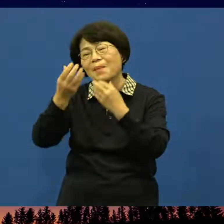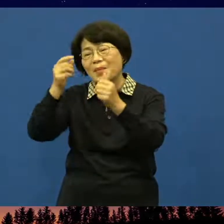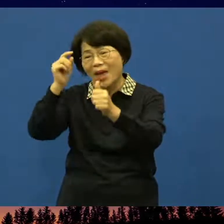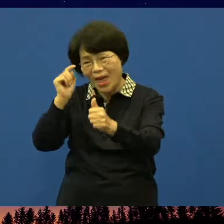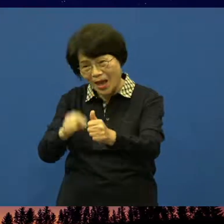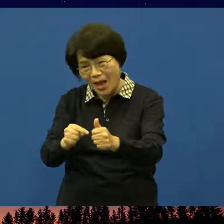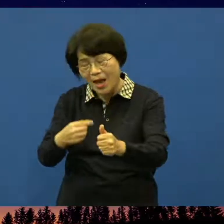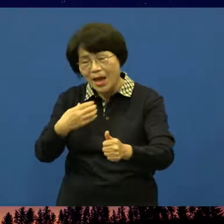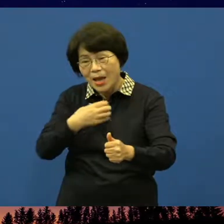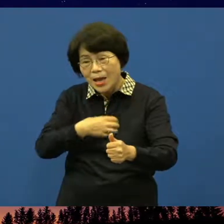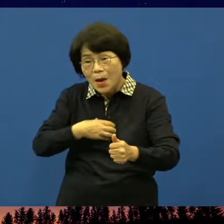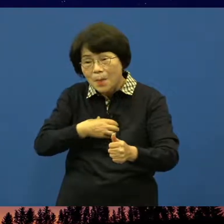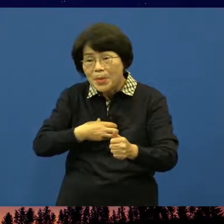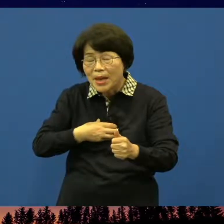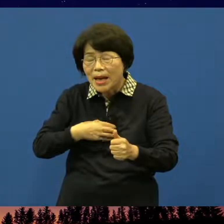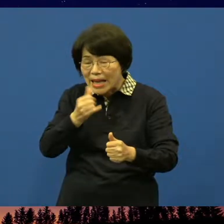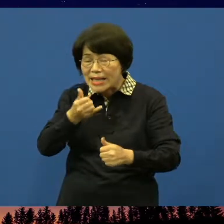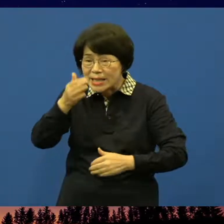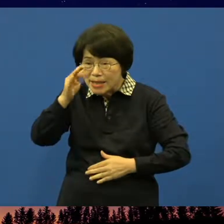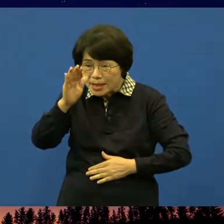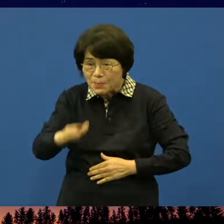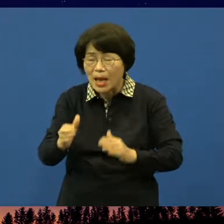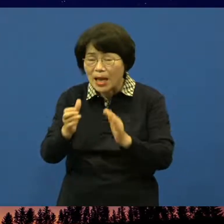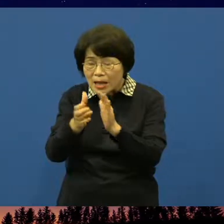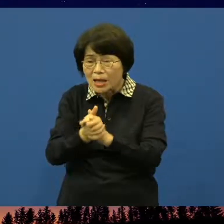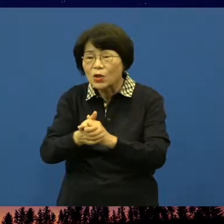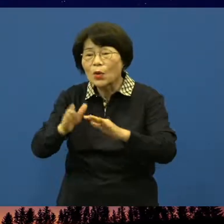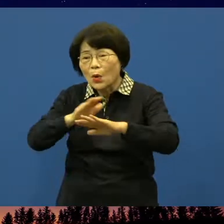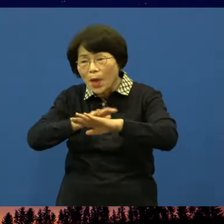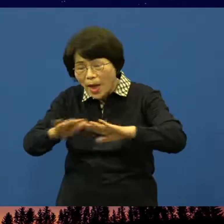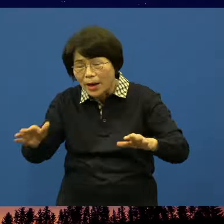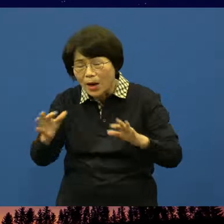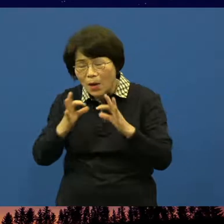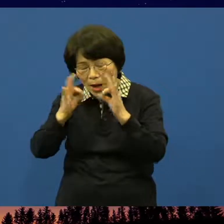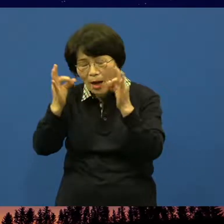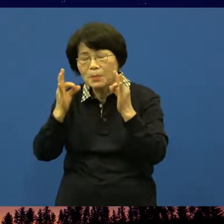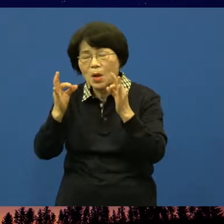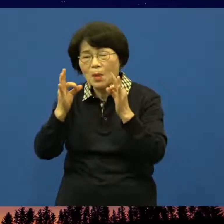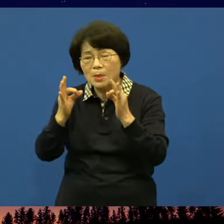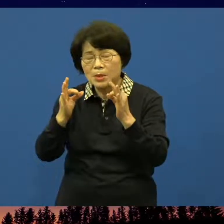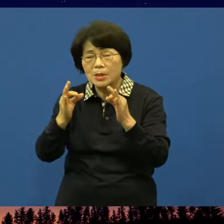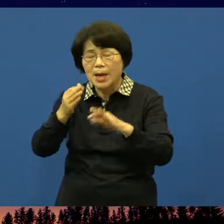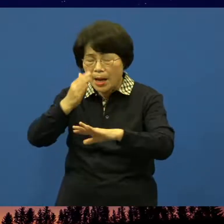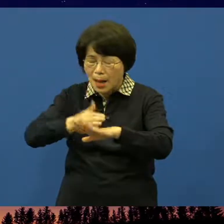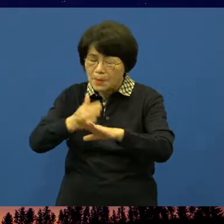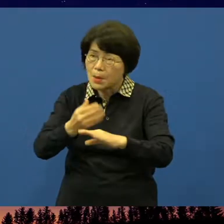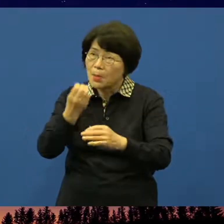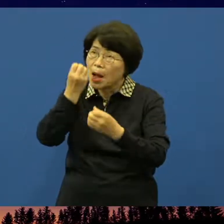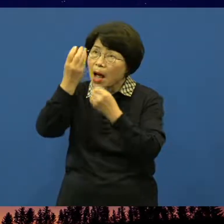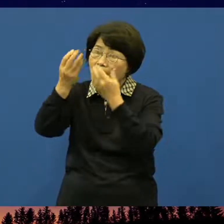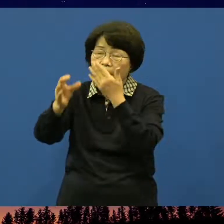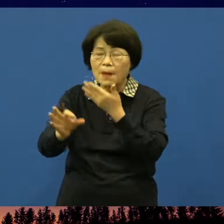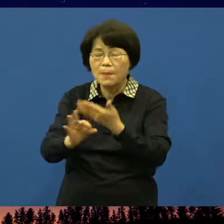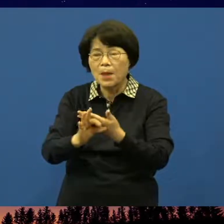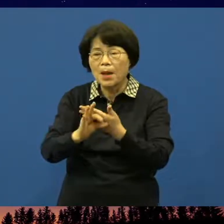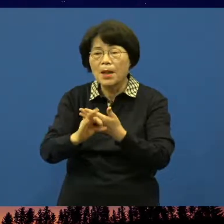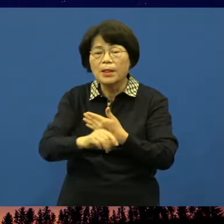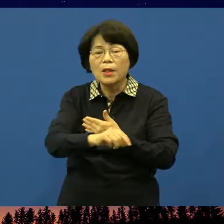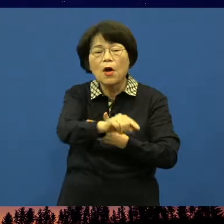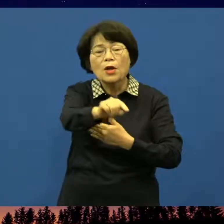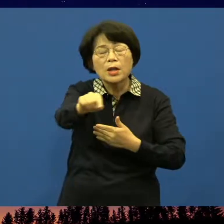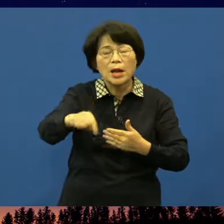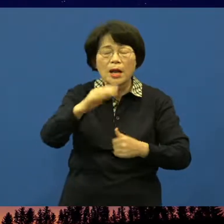상황이 있다 할지라도 기도하면 되고 간구하고 감사함으로 안 해라. 그러면 너희들 안에 뭐가 온다?